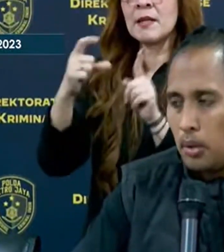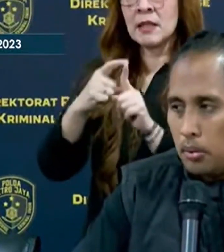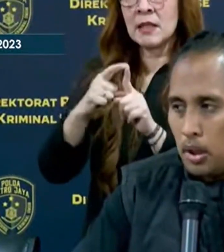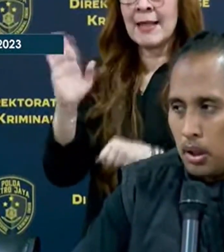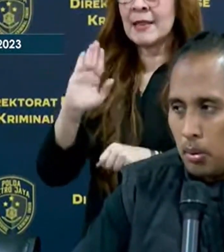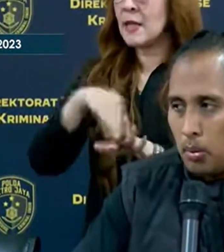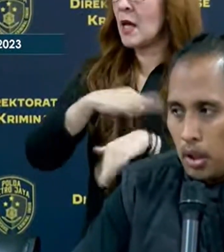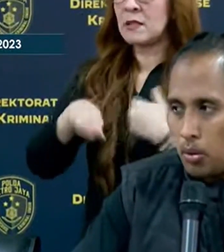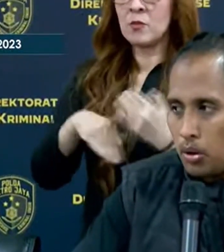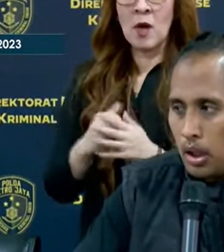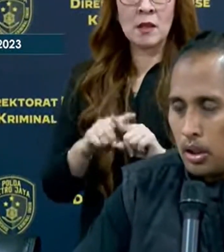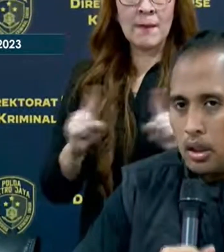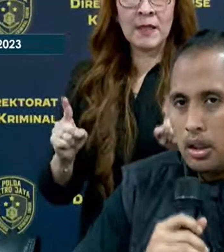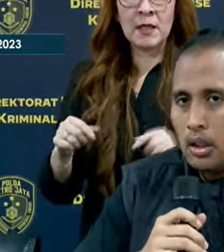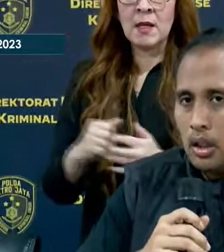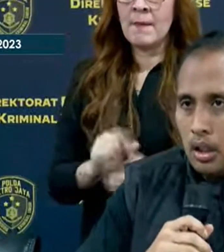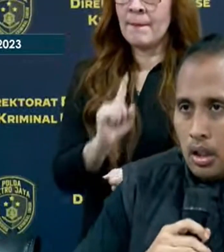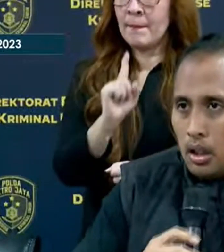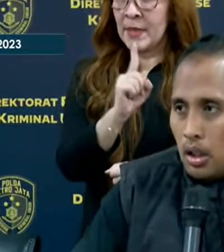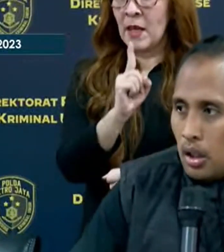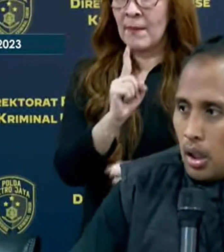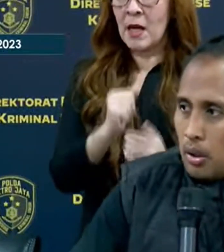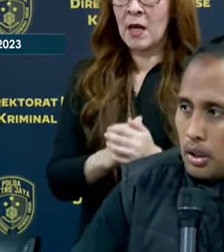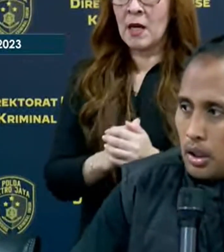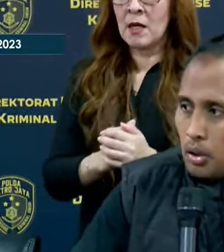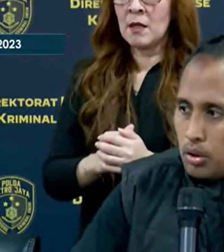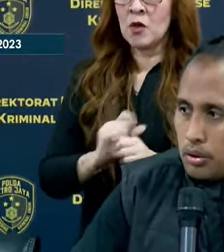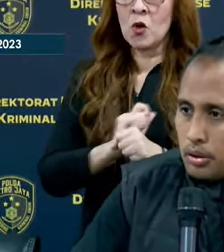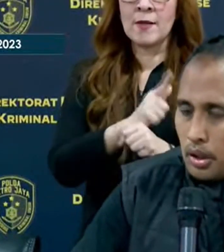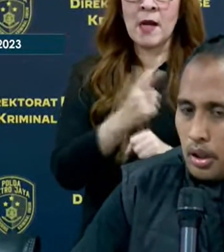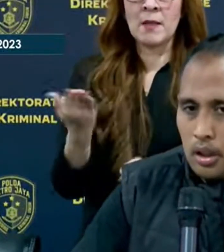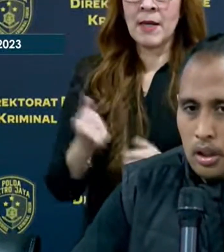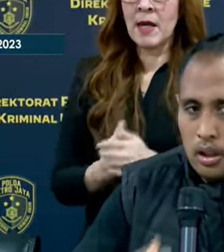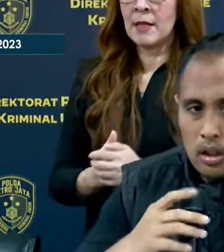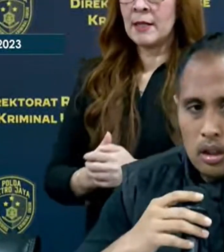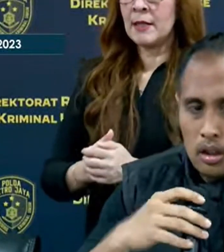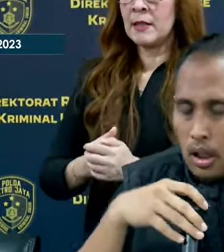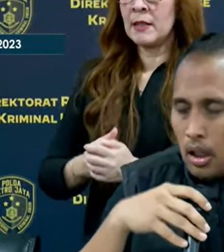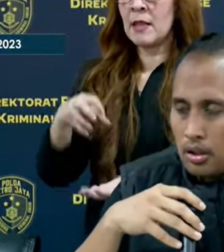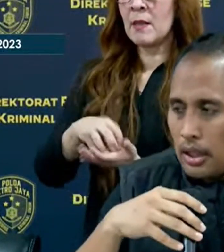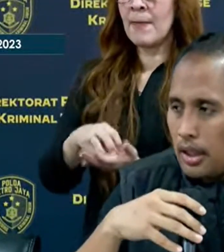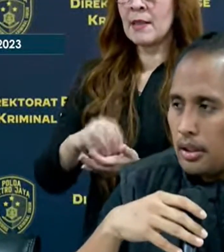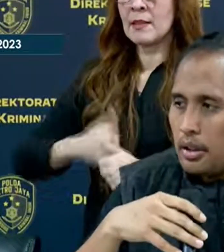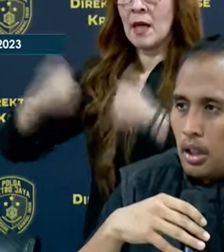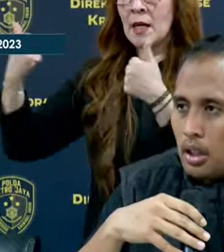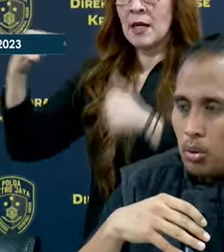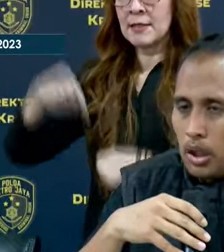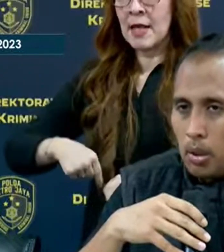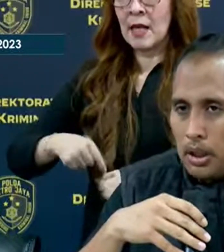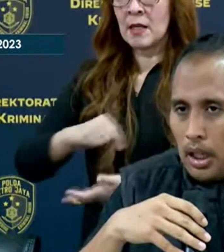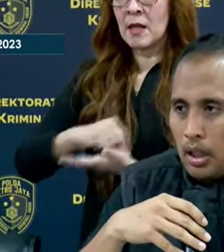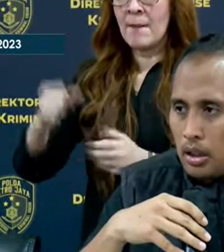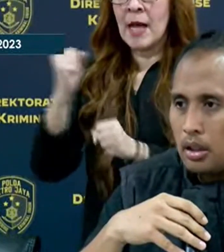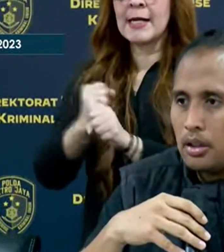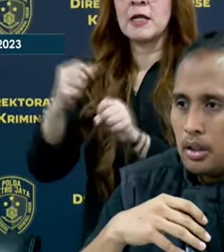semuanya rbnb yang pertama mereka mengontrak di kawasan Greenwood di Tangerang Selatan kemudian